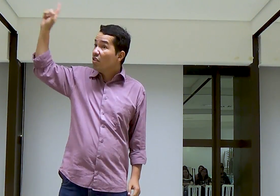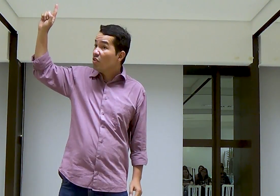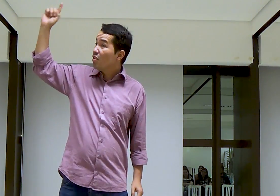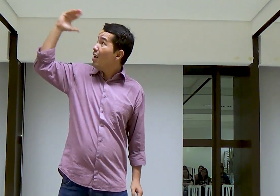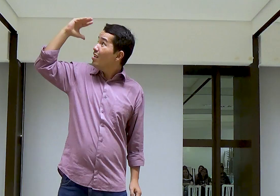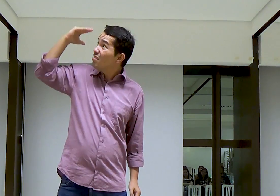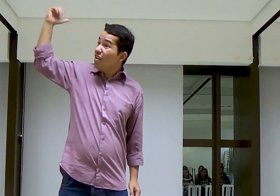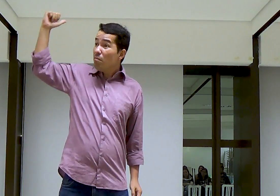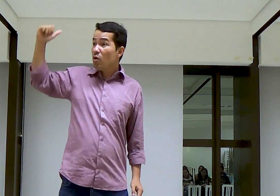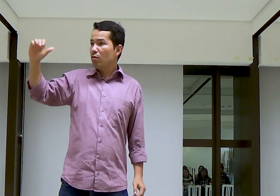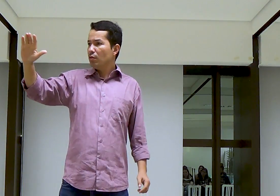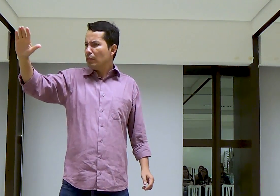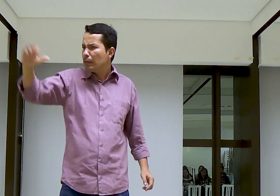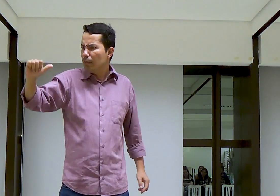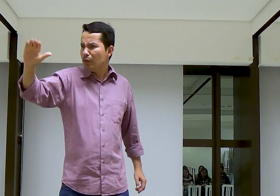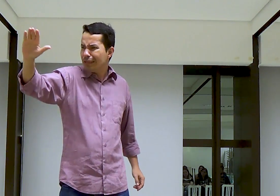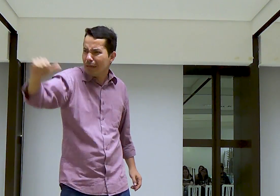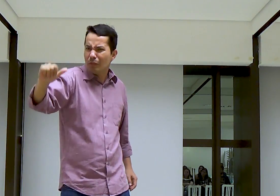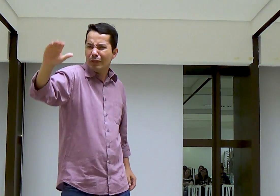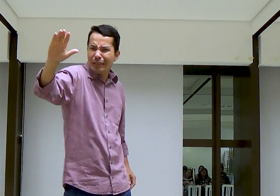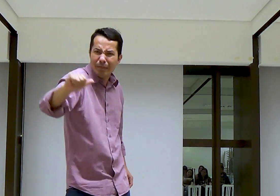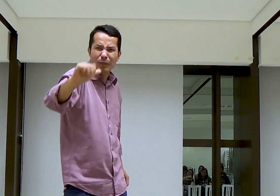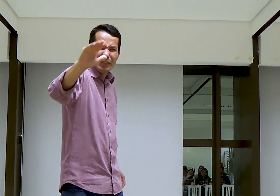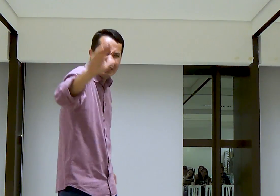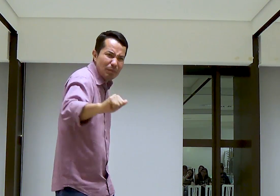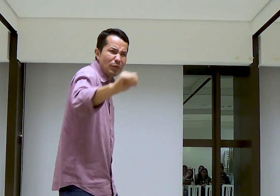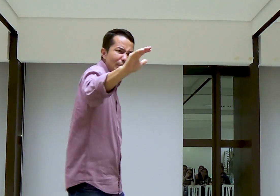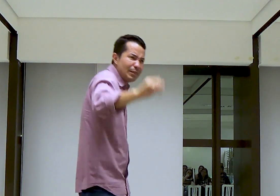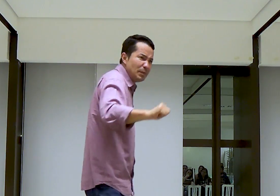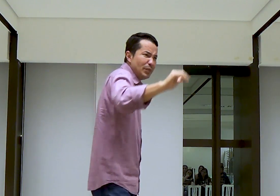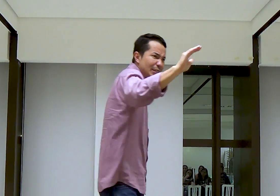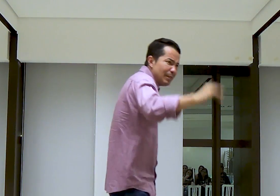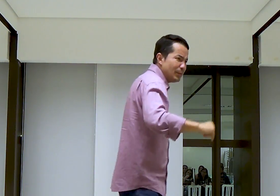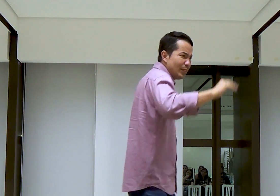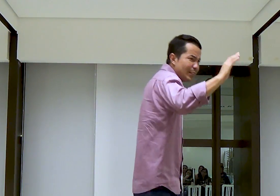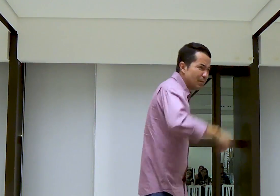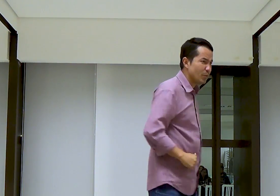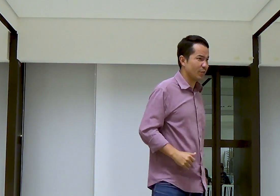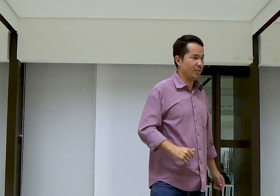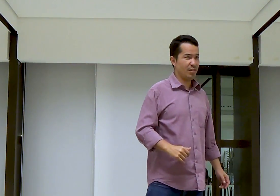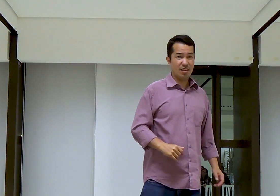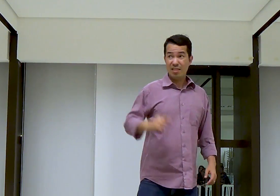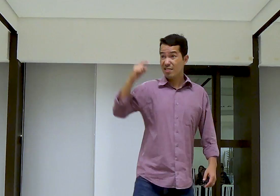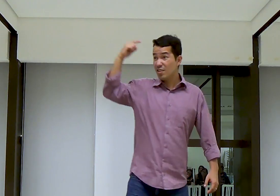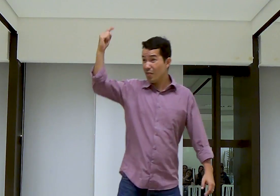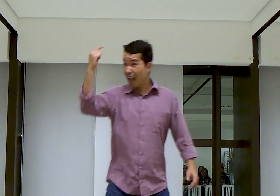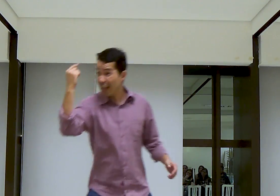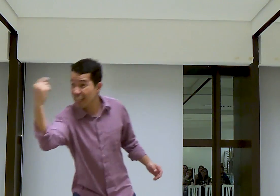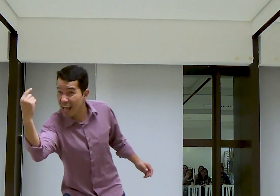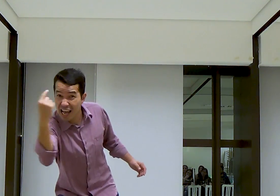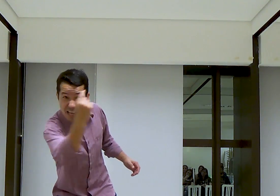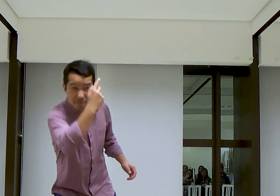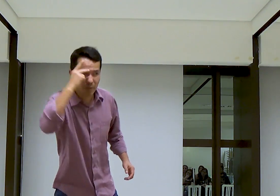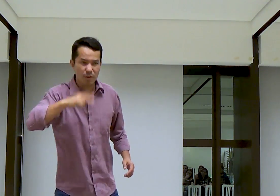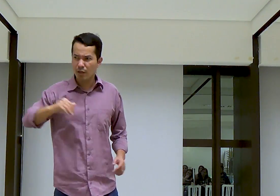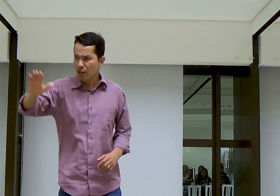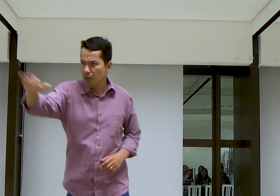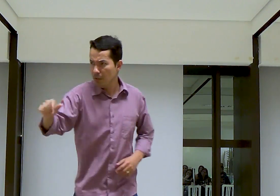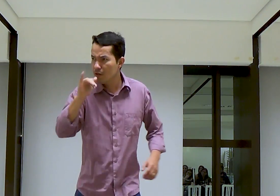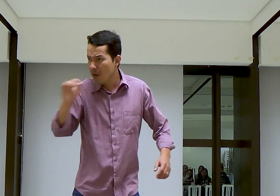e você fomos chamados, Deus nos chamou, sim, Deus nos chamou, a cada um de